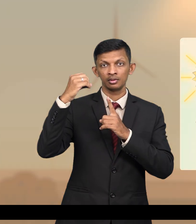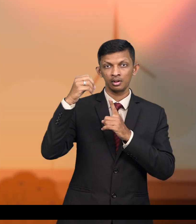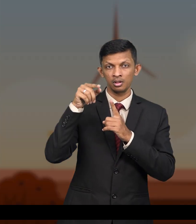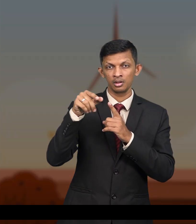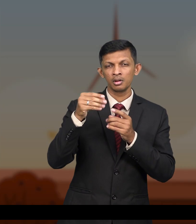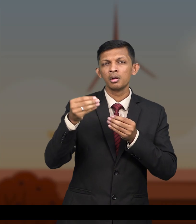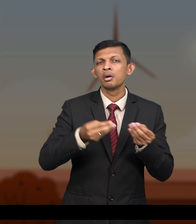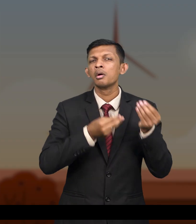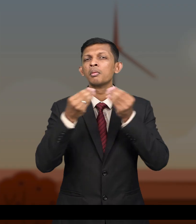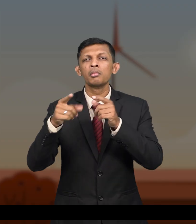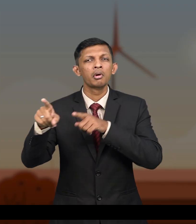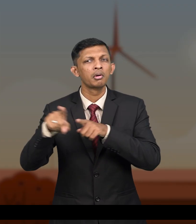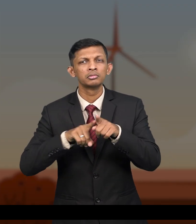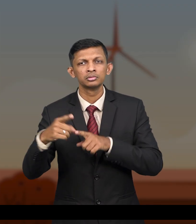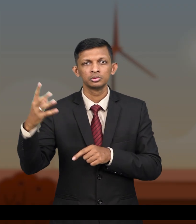சூரியன்,